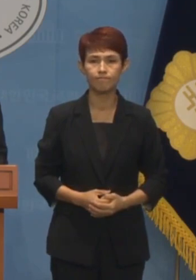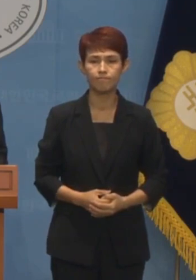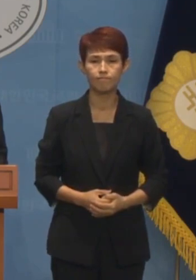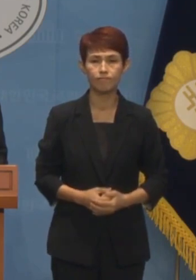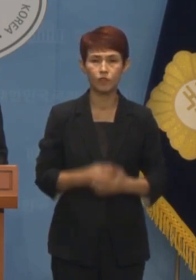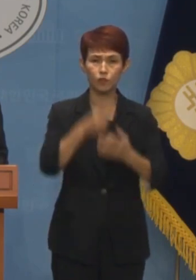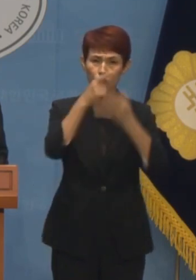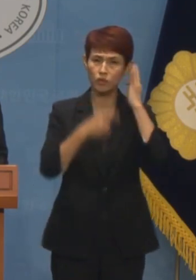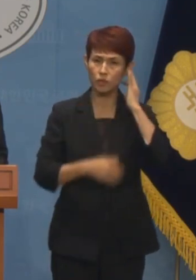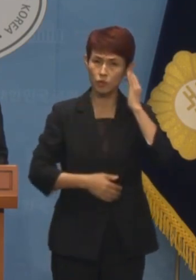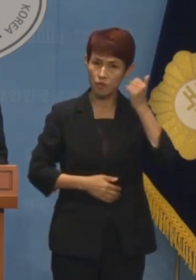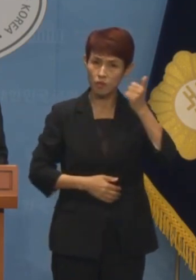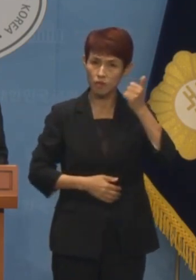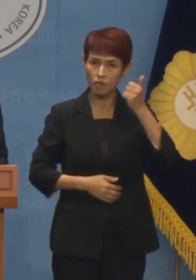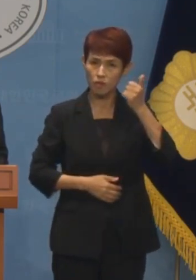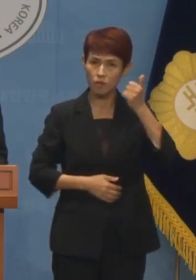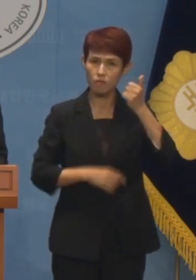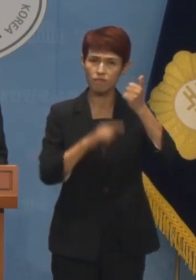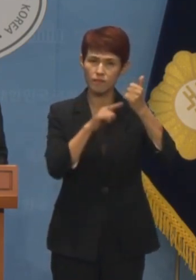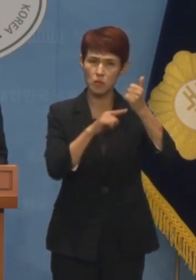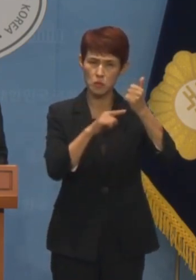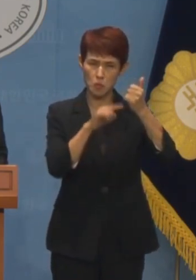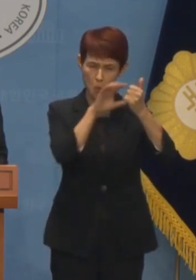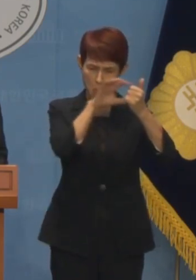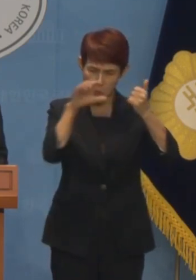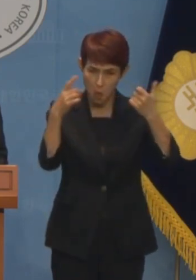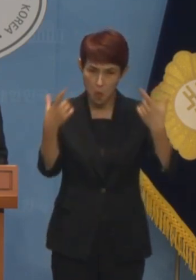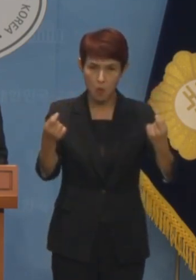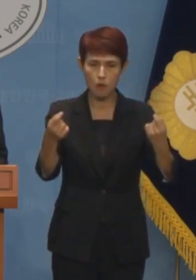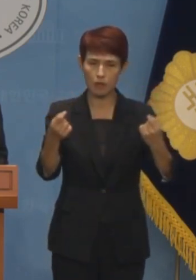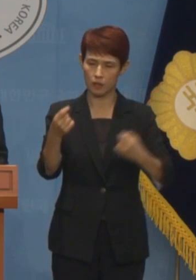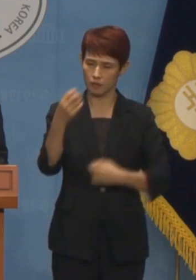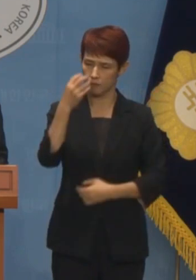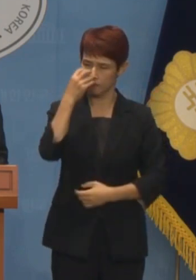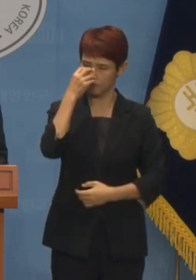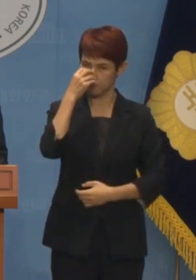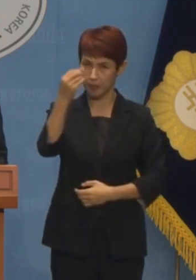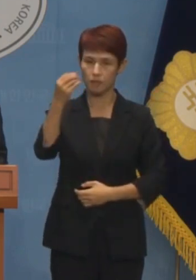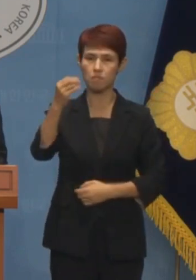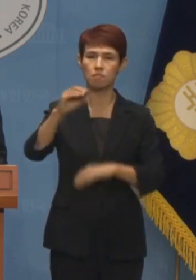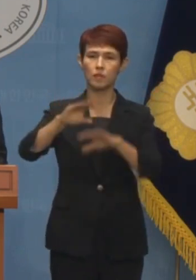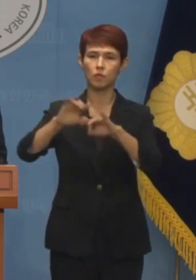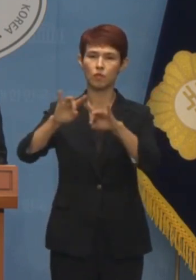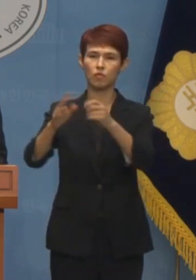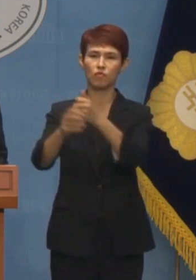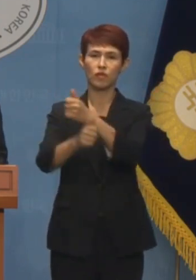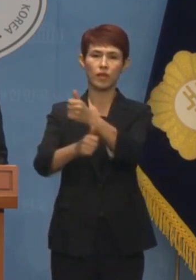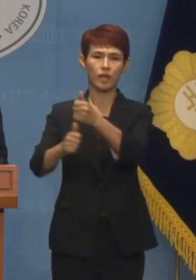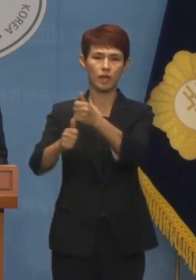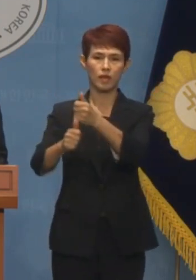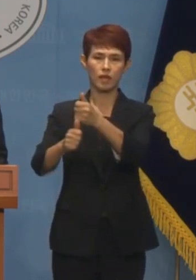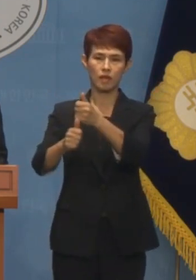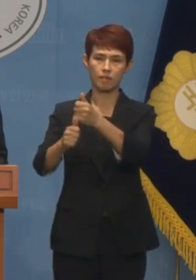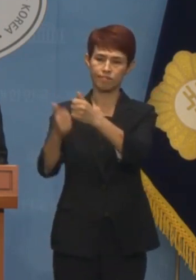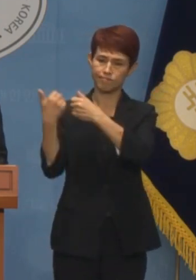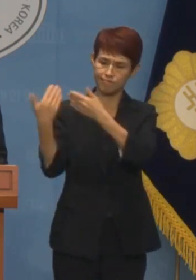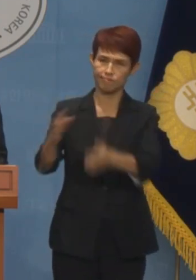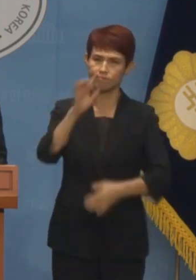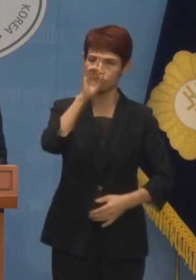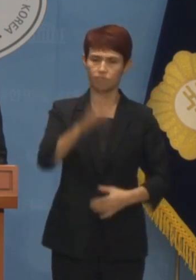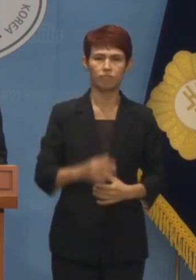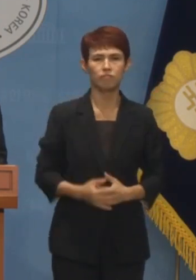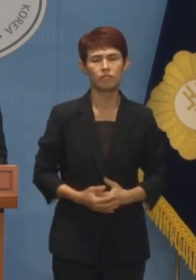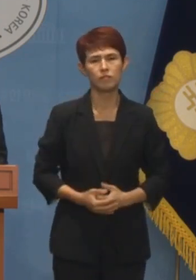윤석일 대통령을 꼭 빼닮은 오만한 방통의 행태를 절대 용납하지